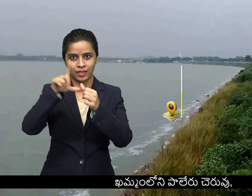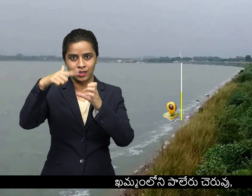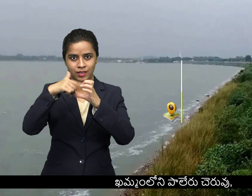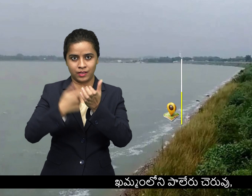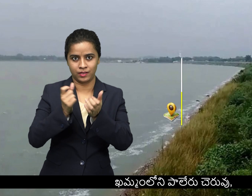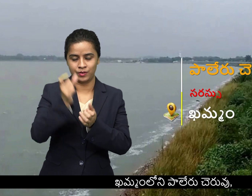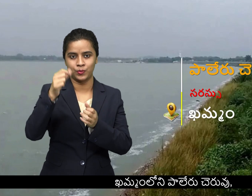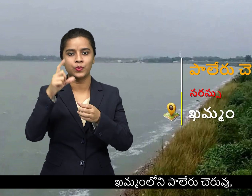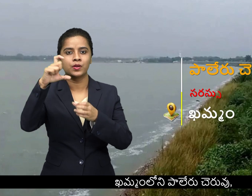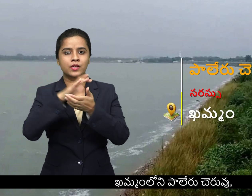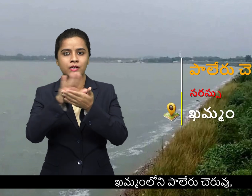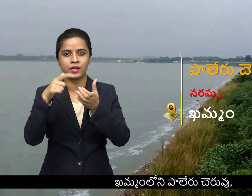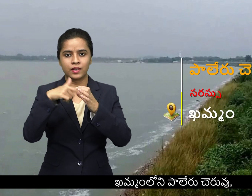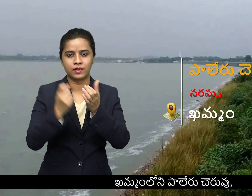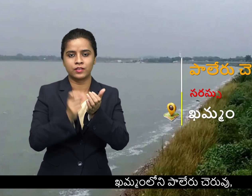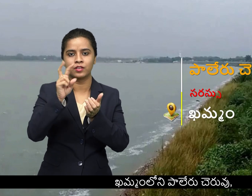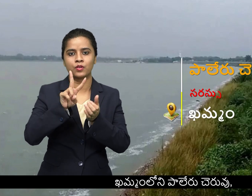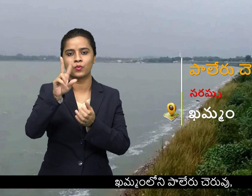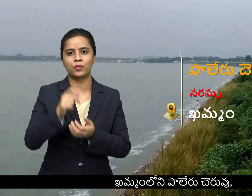ఖమ్మంలోని పాలేరు చెరువు,